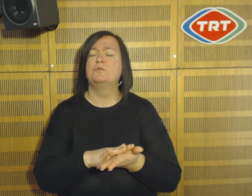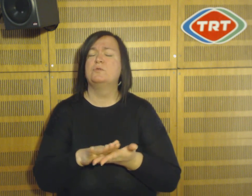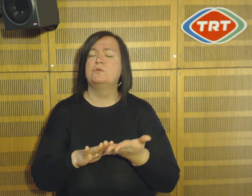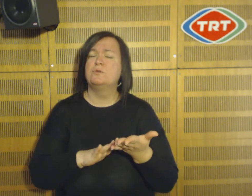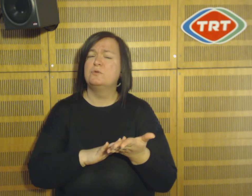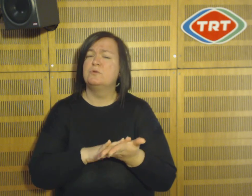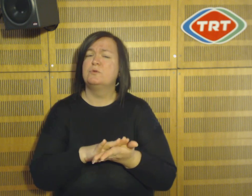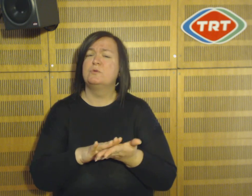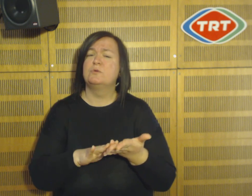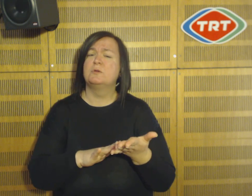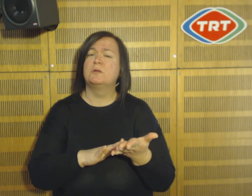avuç